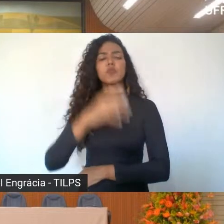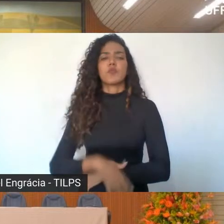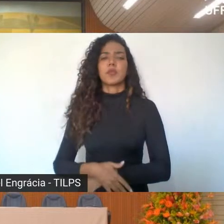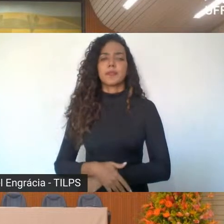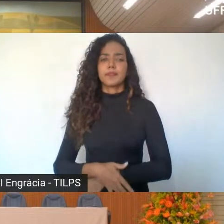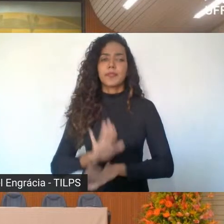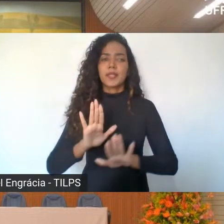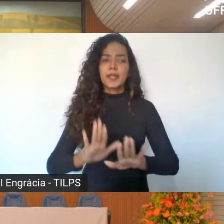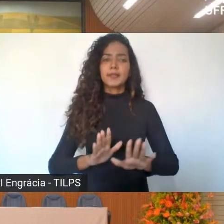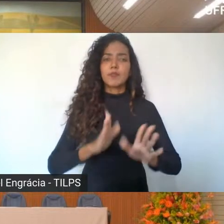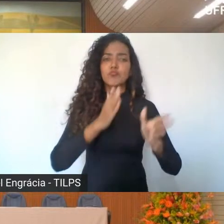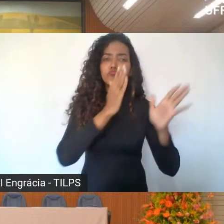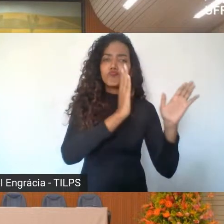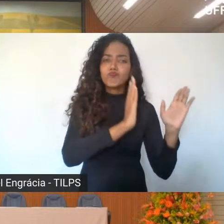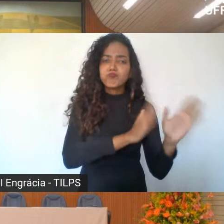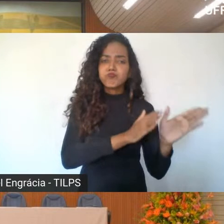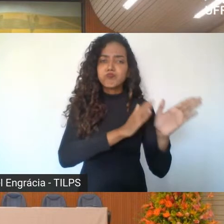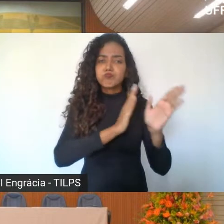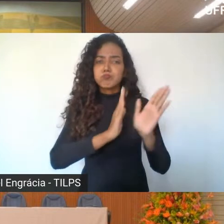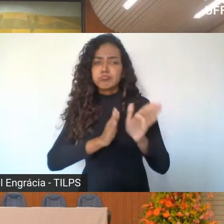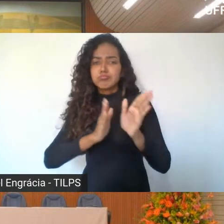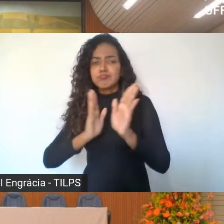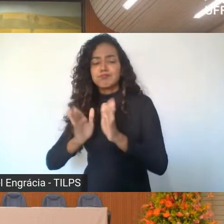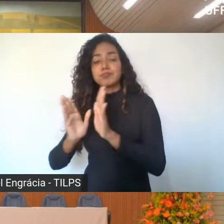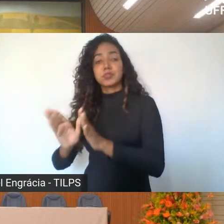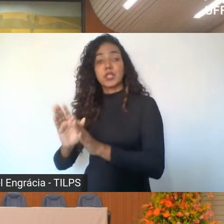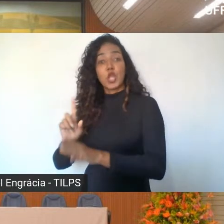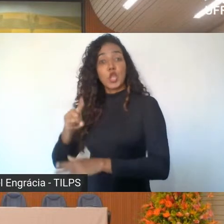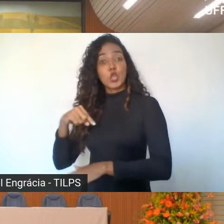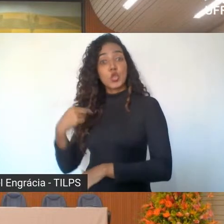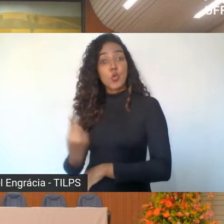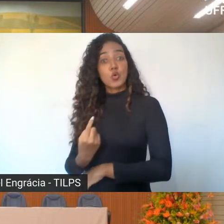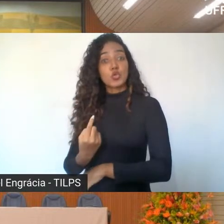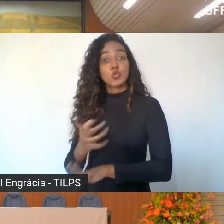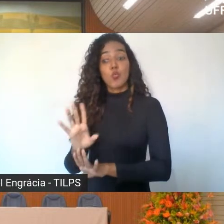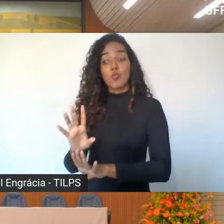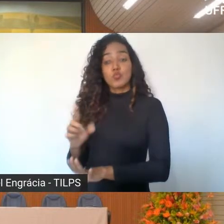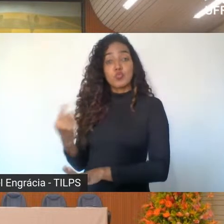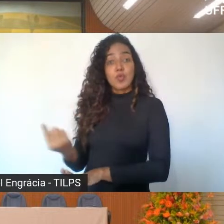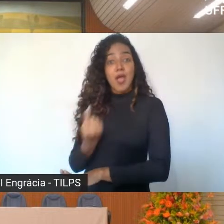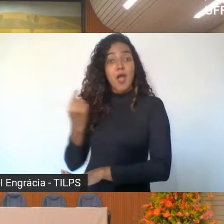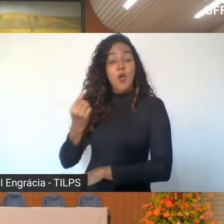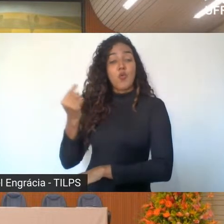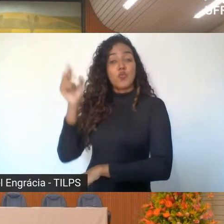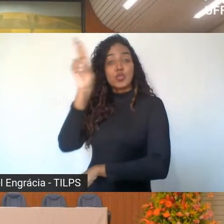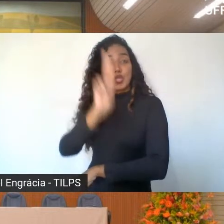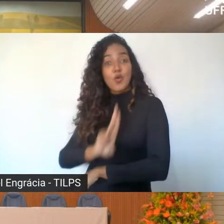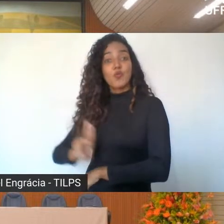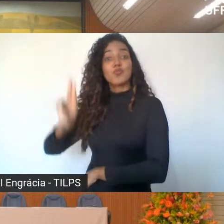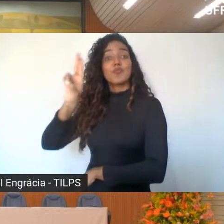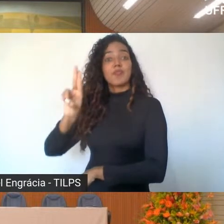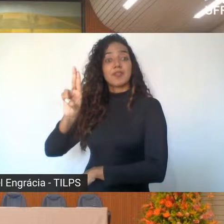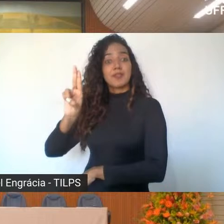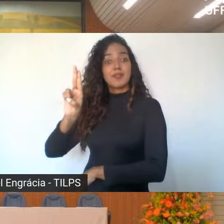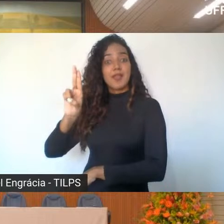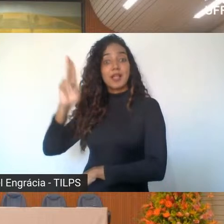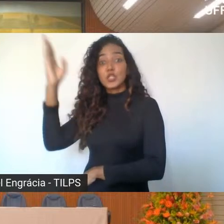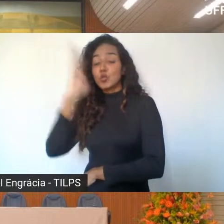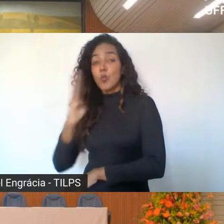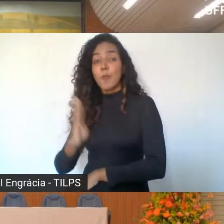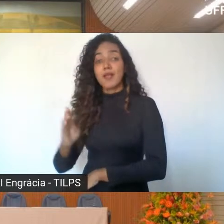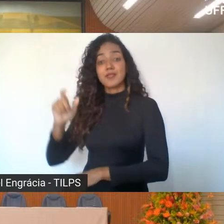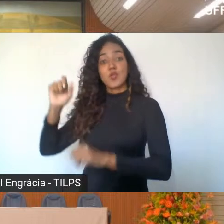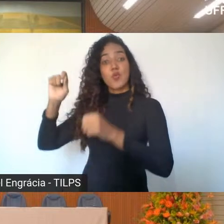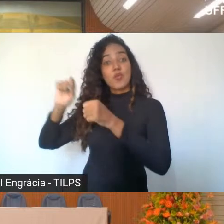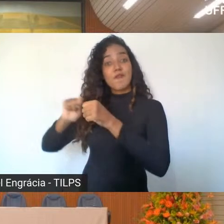a única universidade do Brasil federal que fez um programa especialmente para vocês. Nas demais,